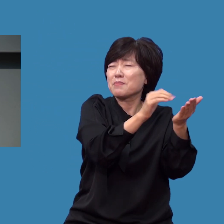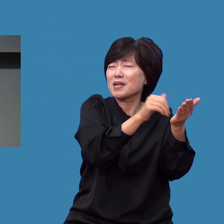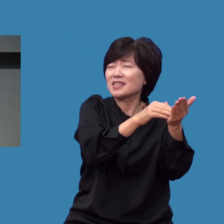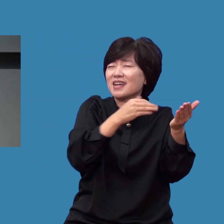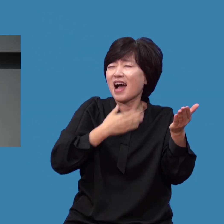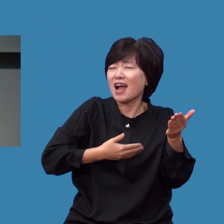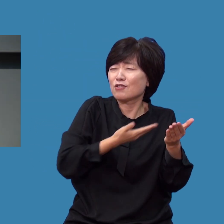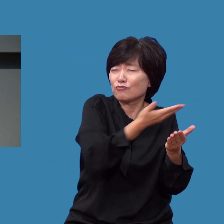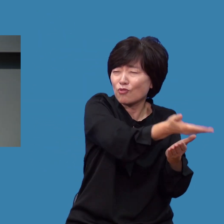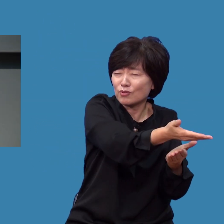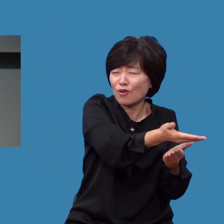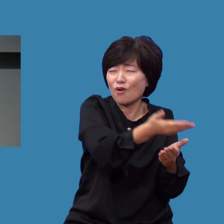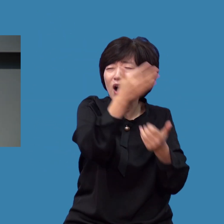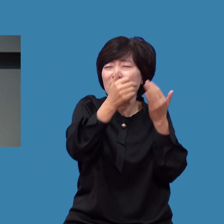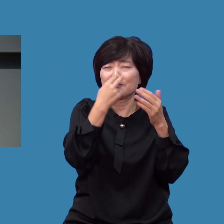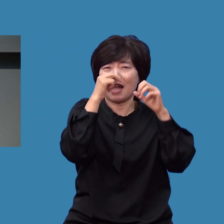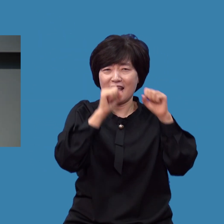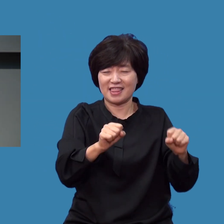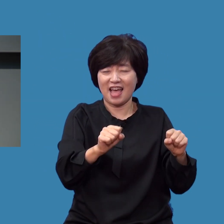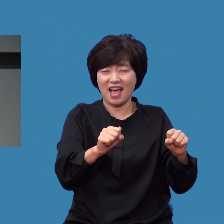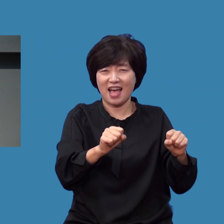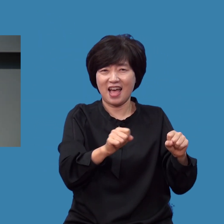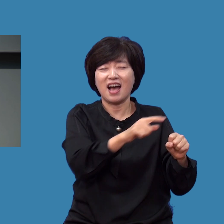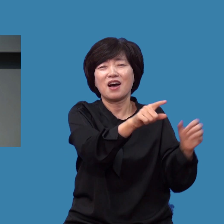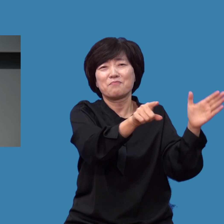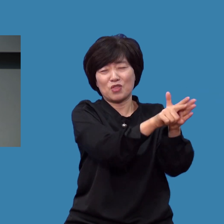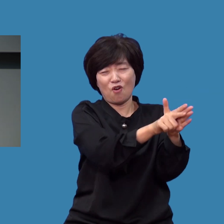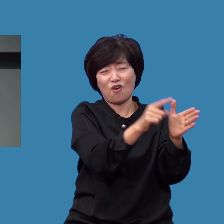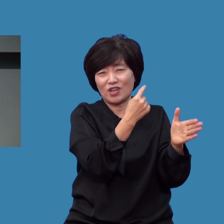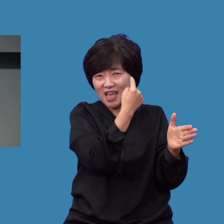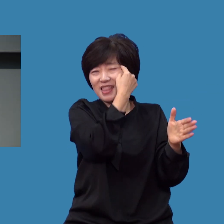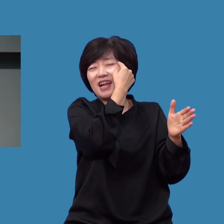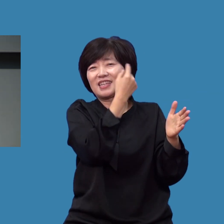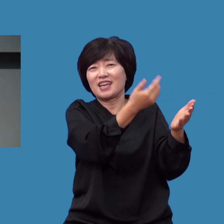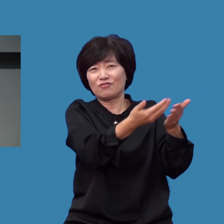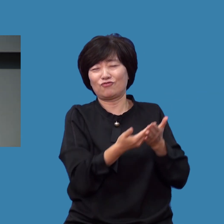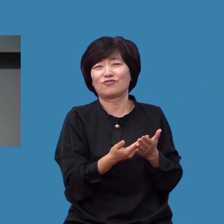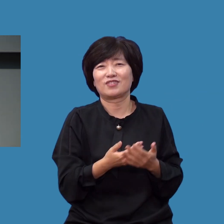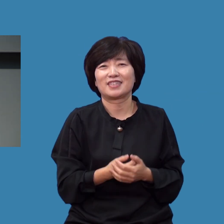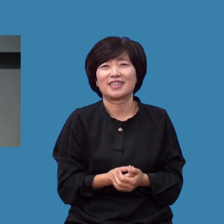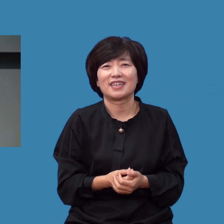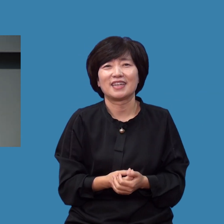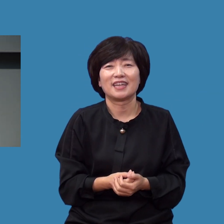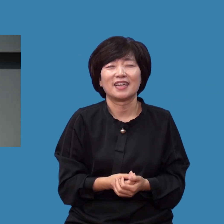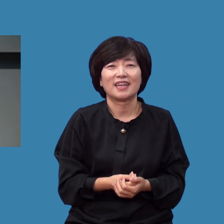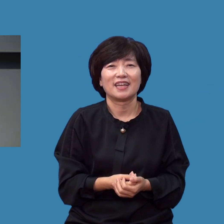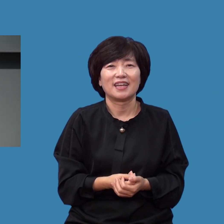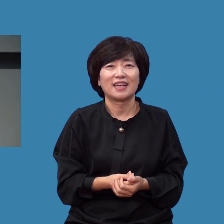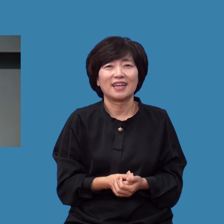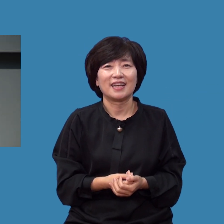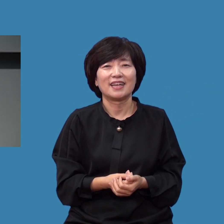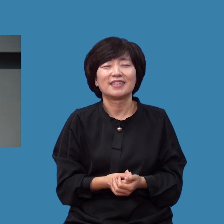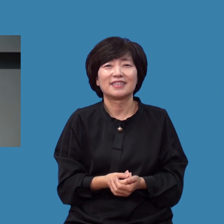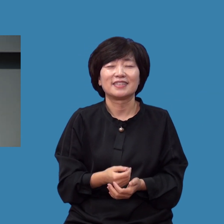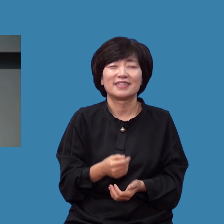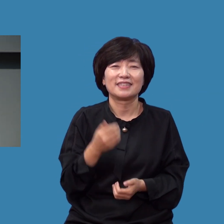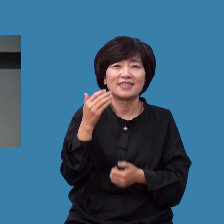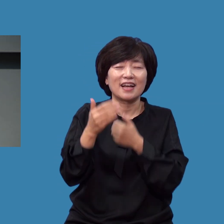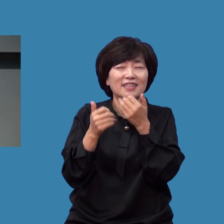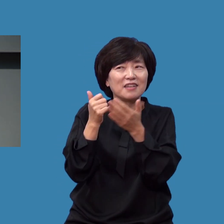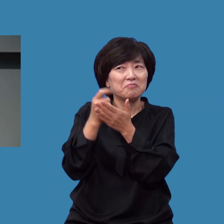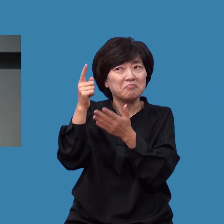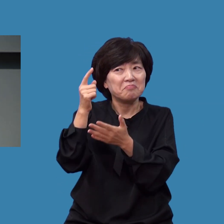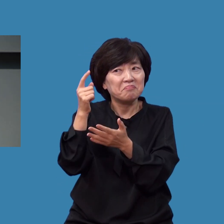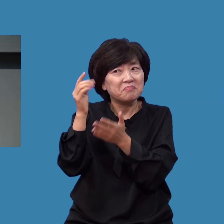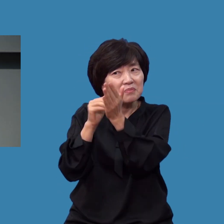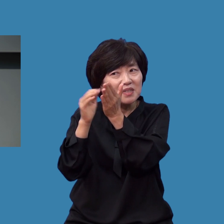알리셔서 정말 하나님이 살아계시네, 이렇게 깨닫게 되실, 누가 알겠냐는 거야. 누가 알겠냐는 거야.